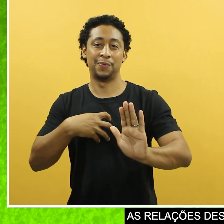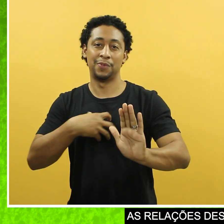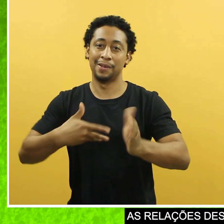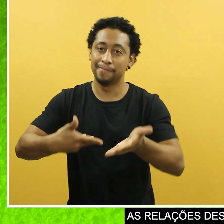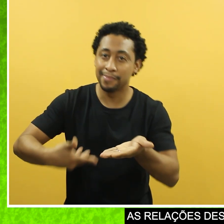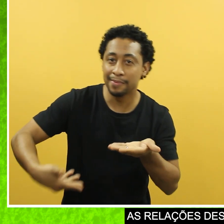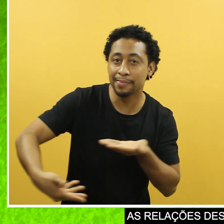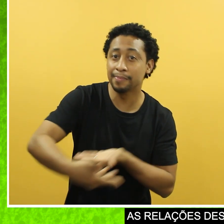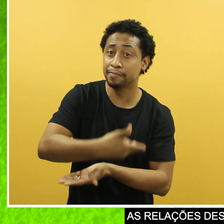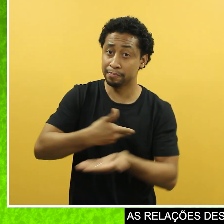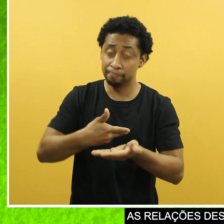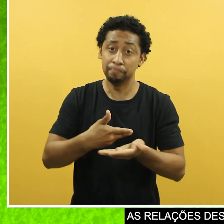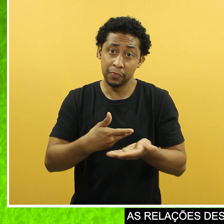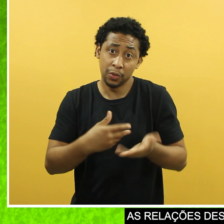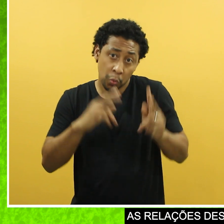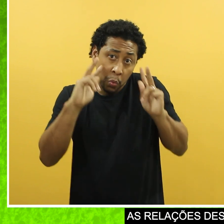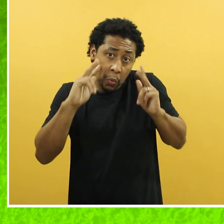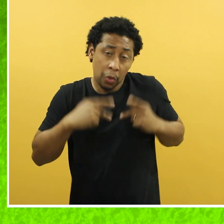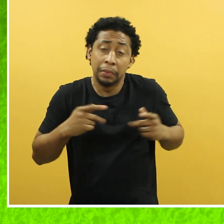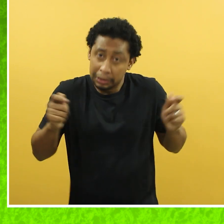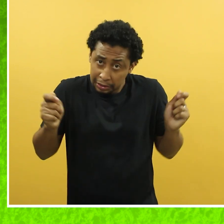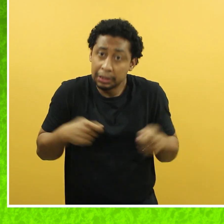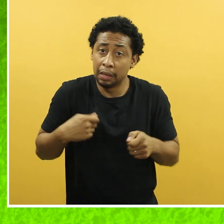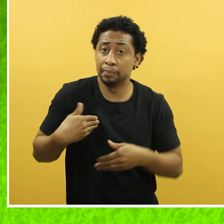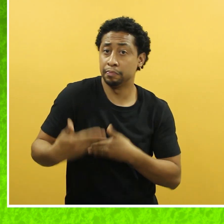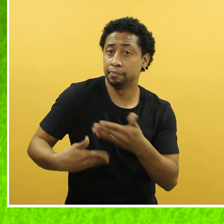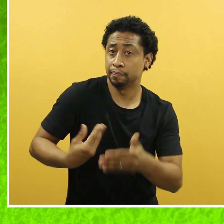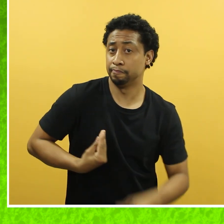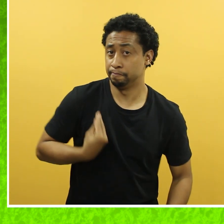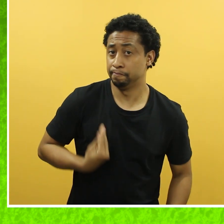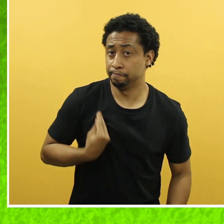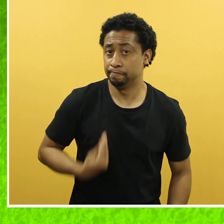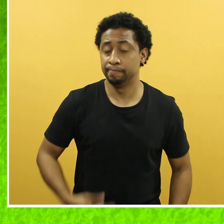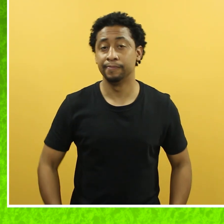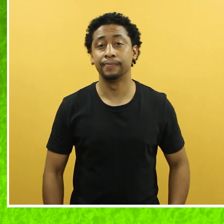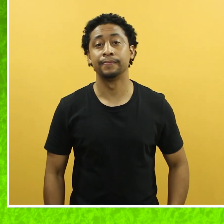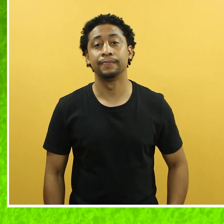seleção com a que o homem pode operar.